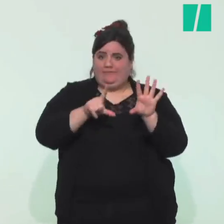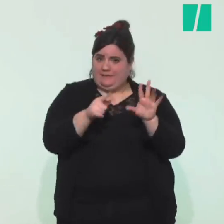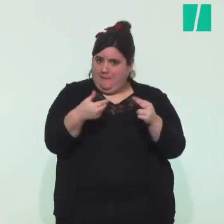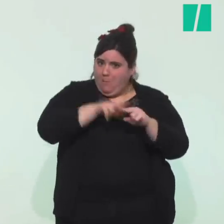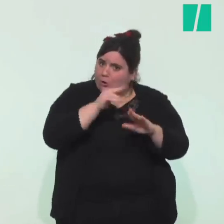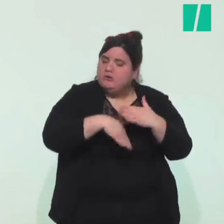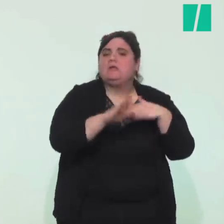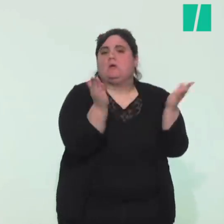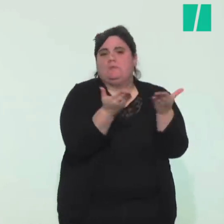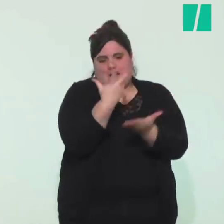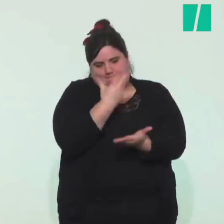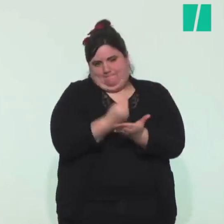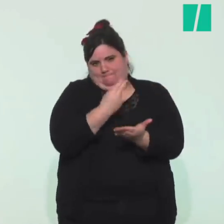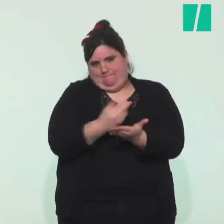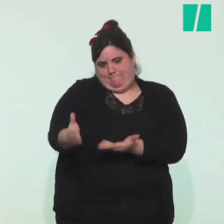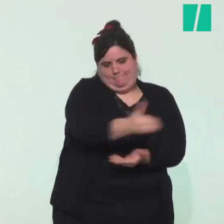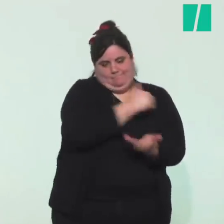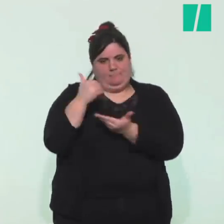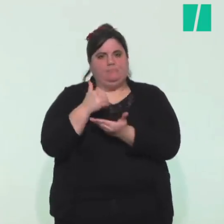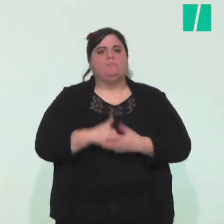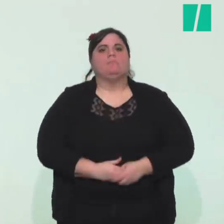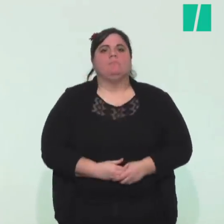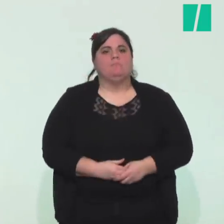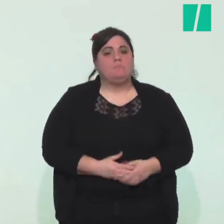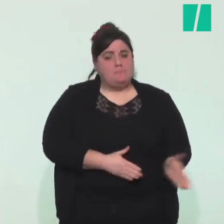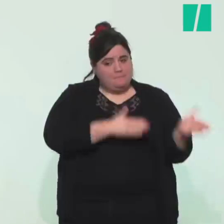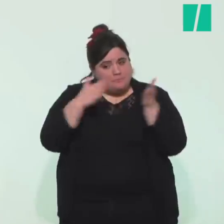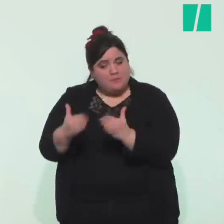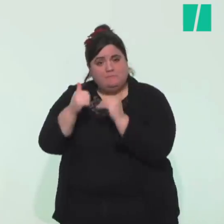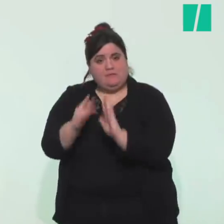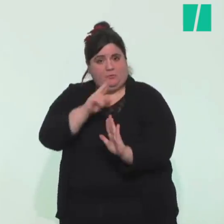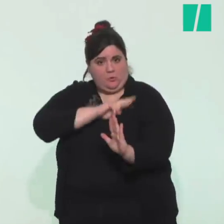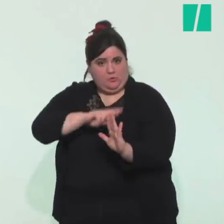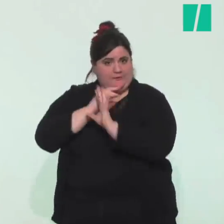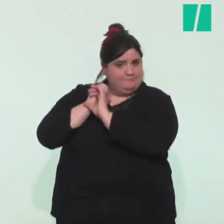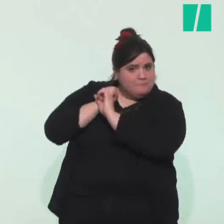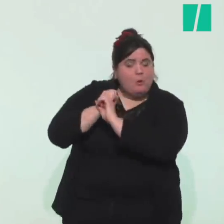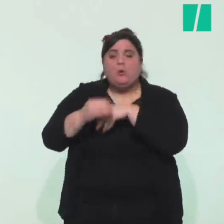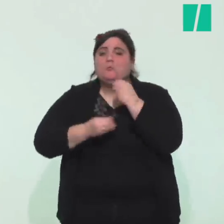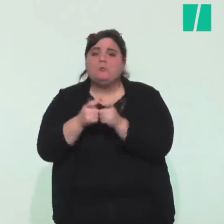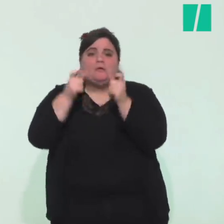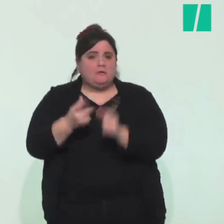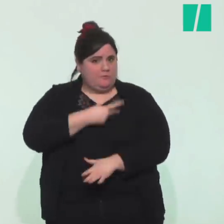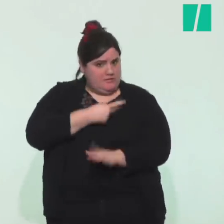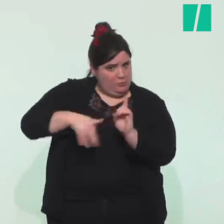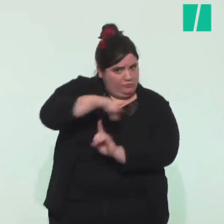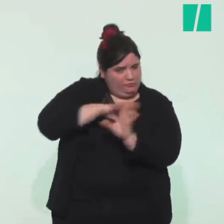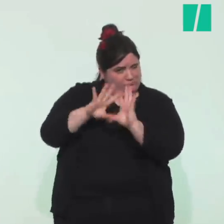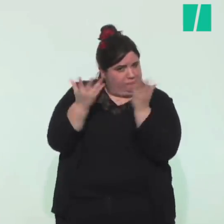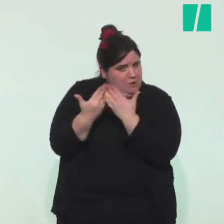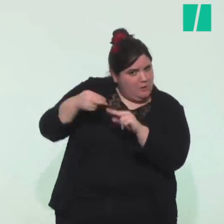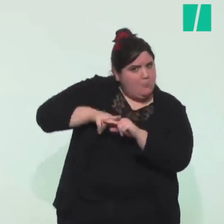hospitalier. En ce qui concerne la mortalité au sein des EHPAD ou des établissements médico-sociaux, nous déplorons